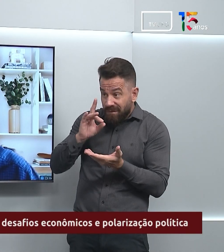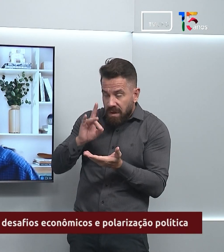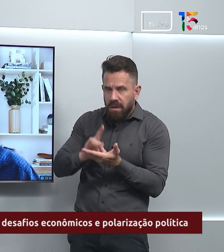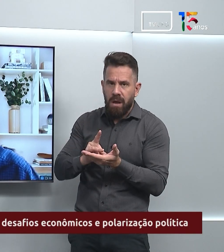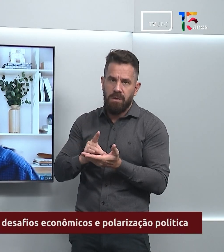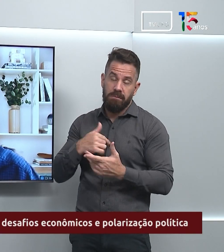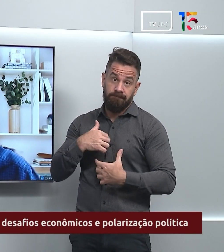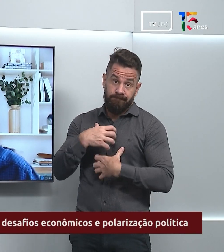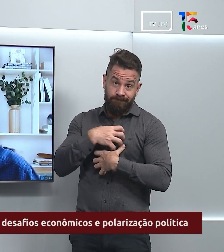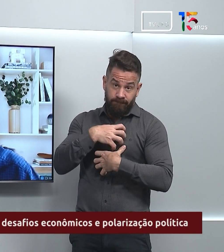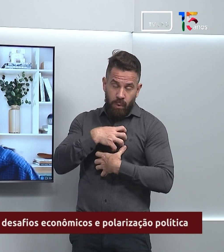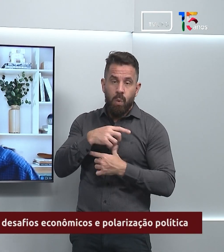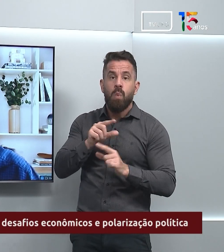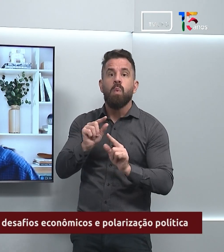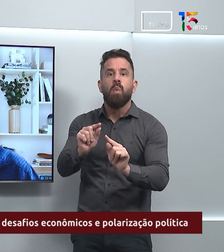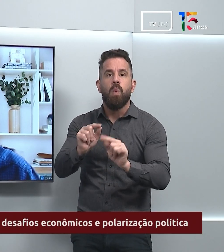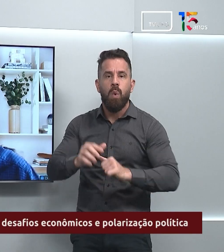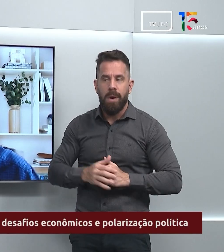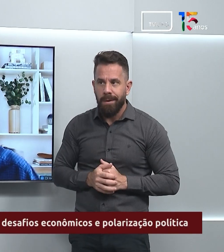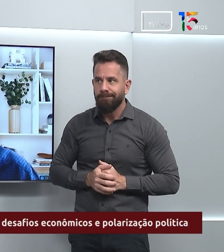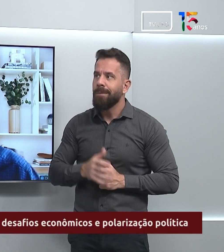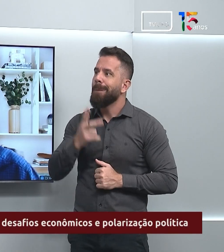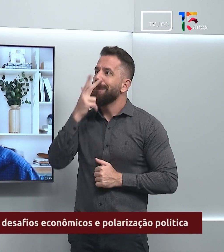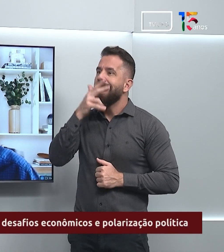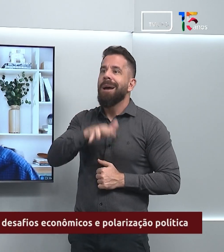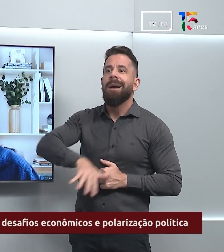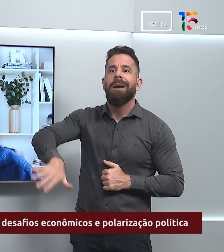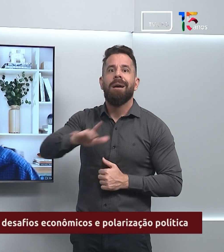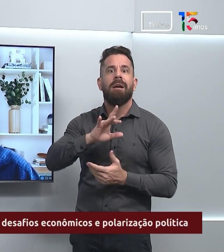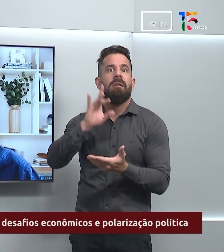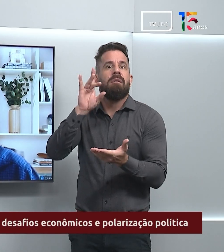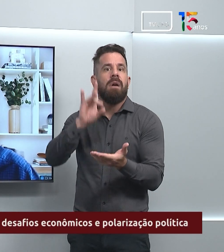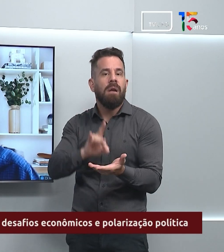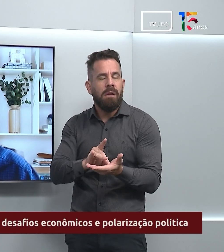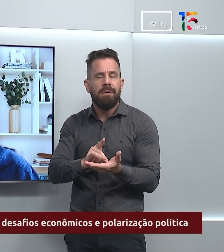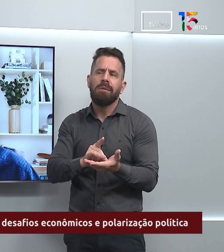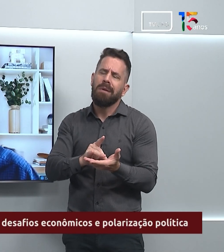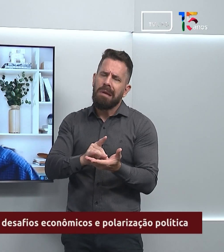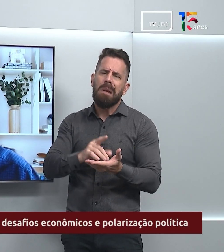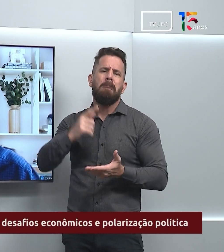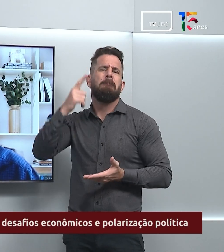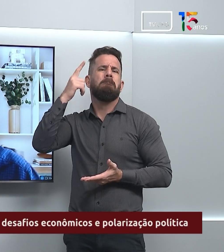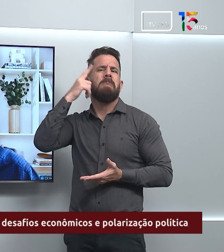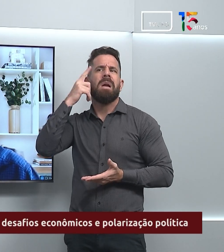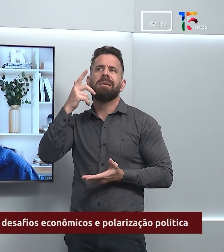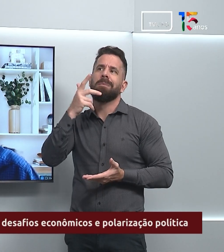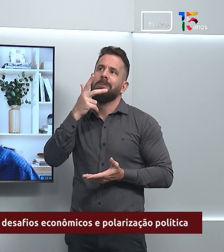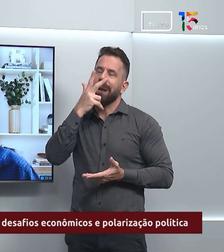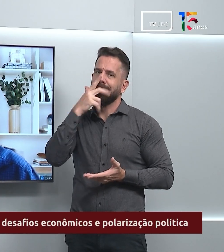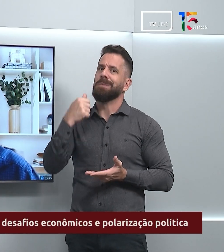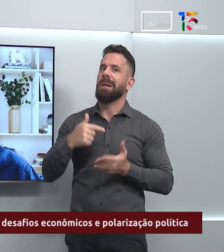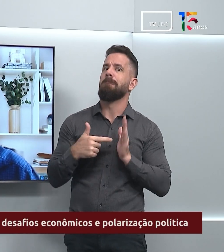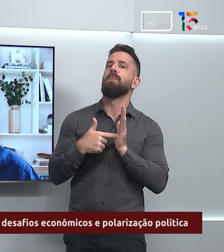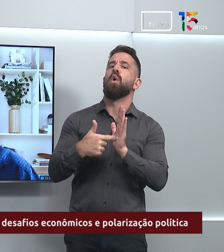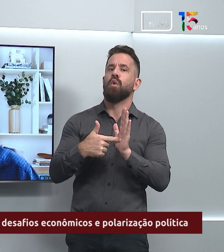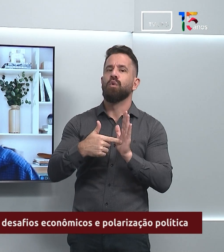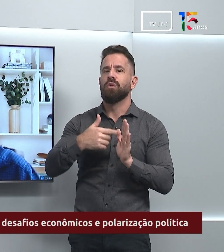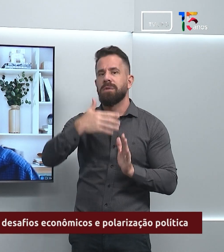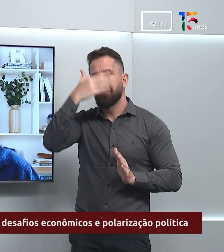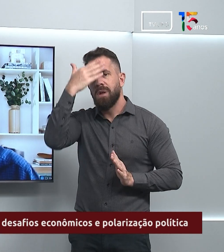e longe de minimizar isso, acho que isso tem se agravado, né, esse quadro